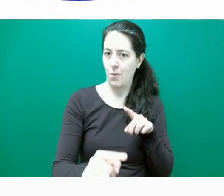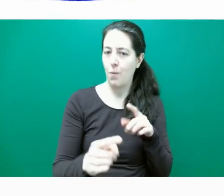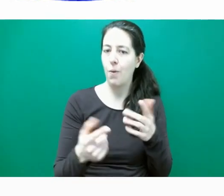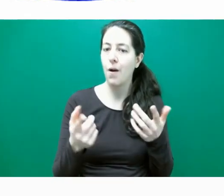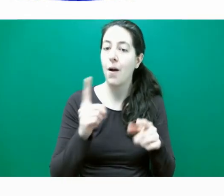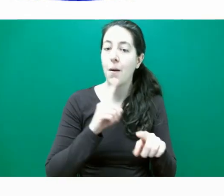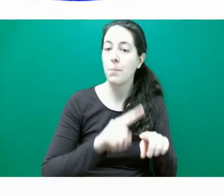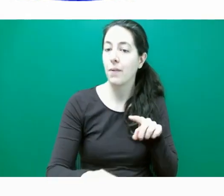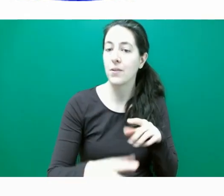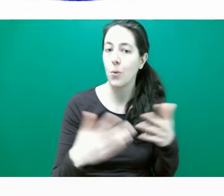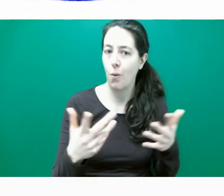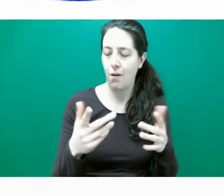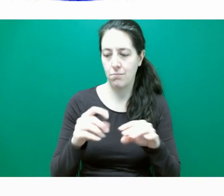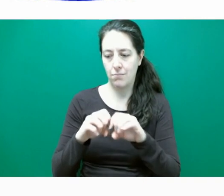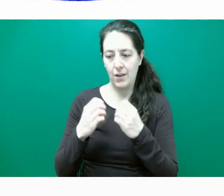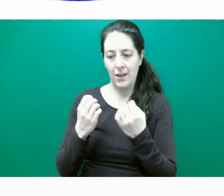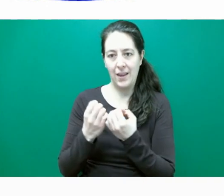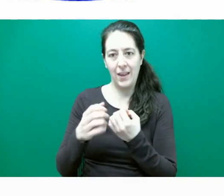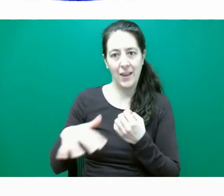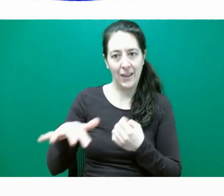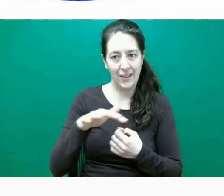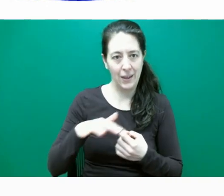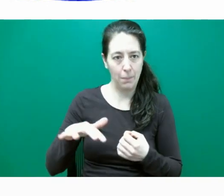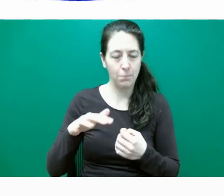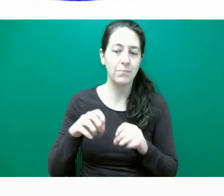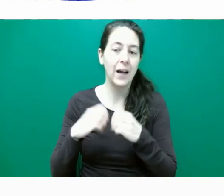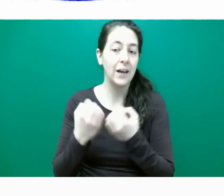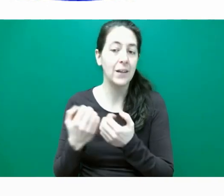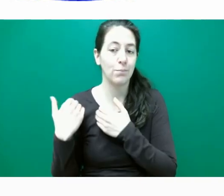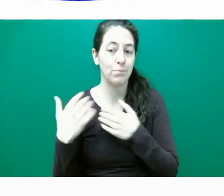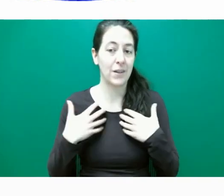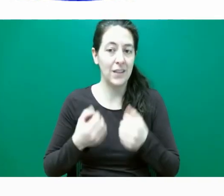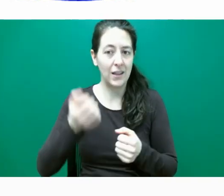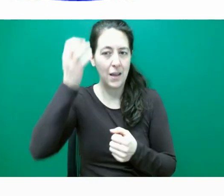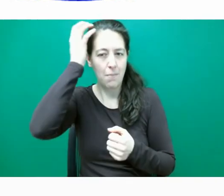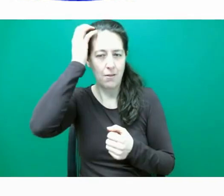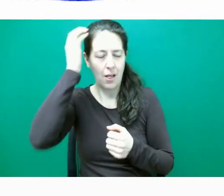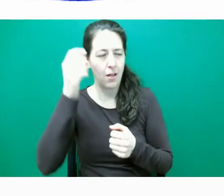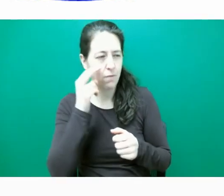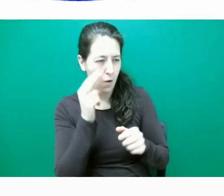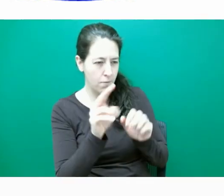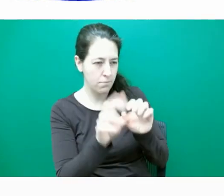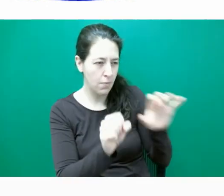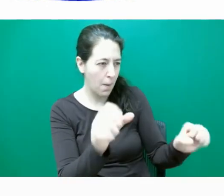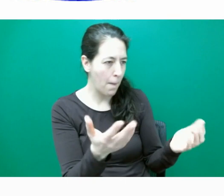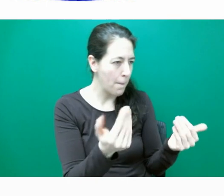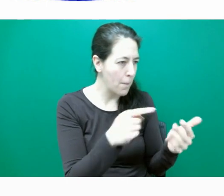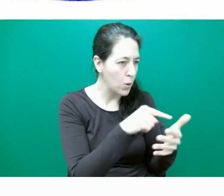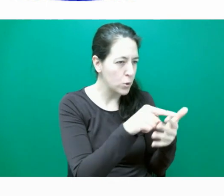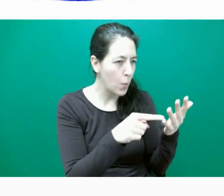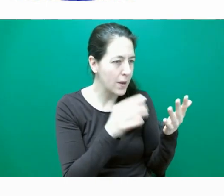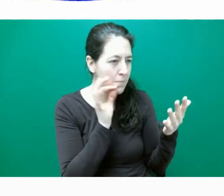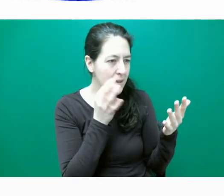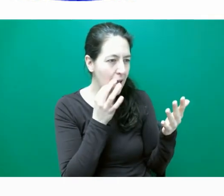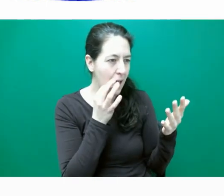moment-là où l'équipe en santé mentale va reconnaître les besoins et les impacts de ces besoins spéciaux sur la santé mentale